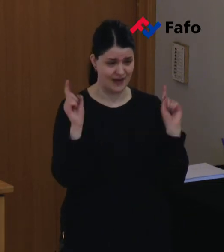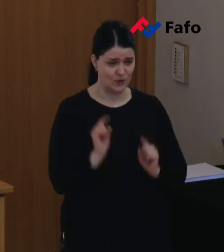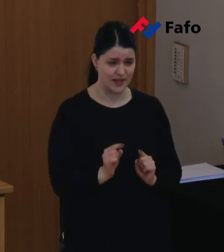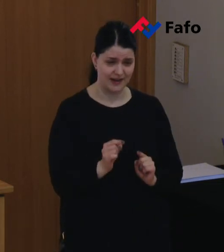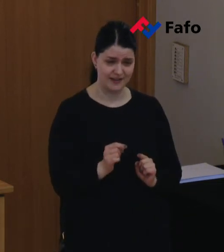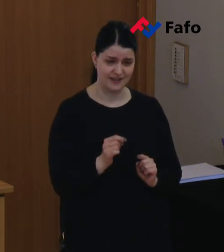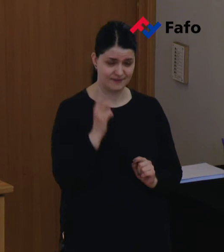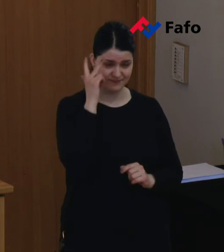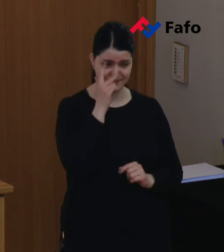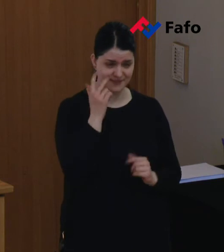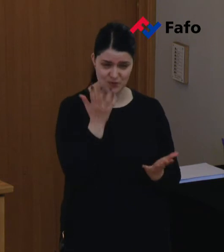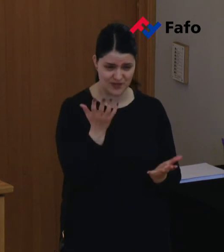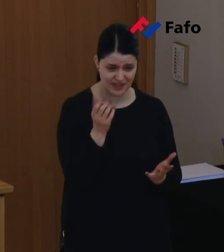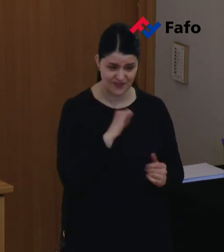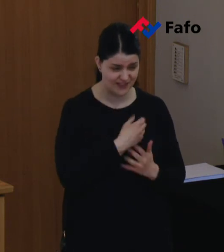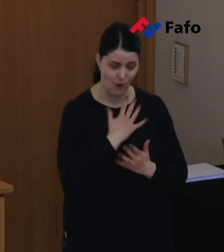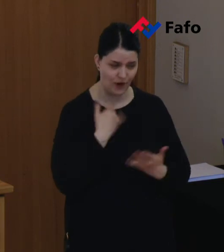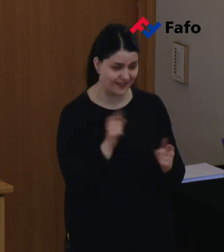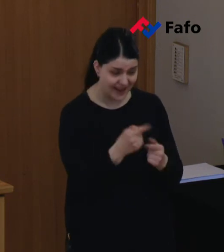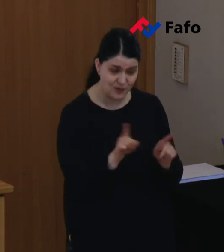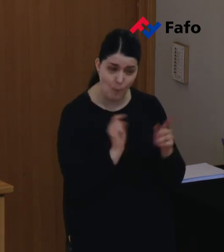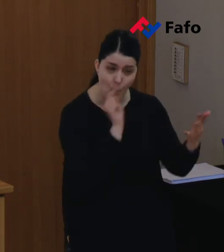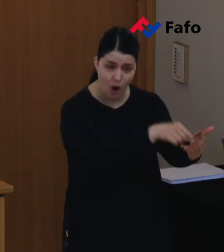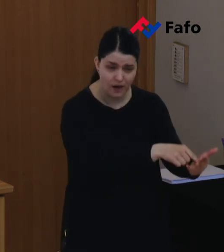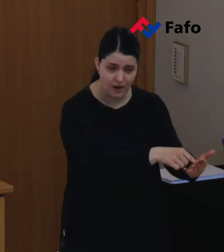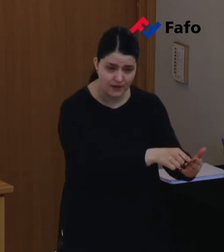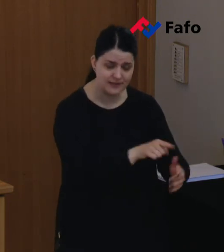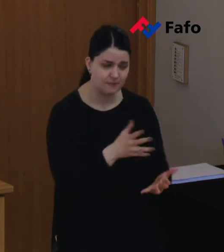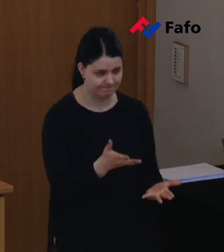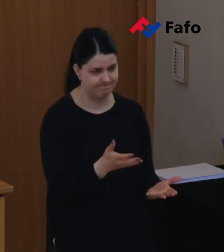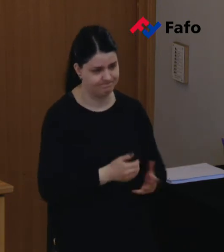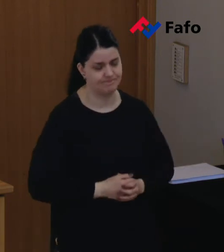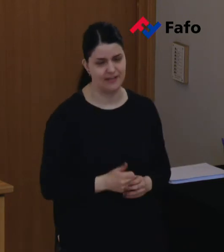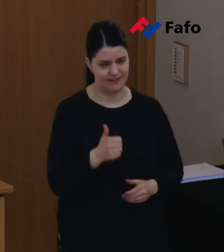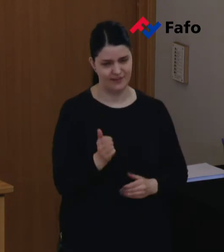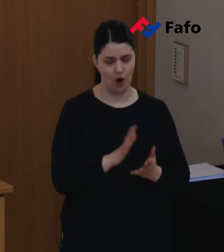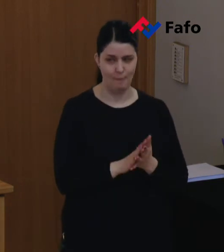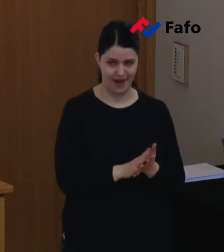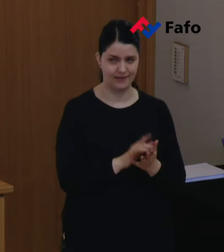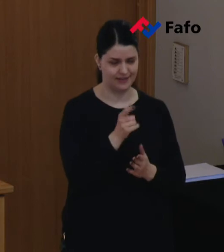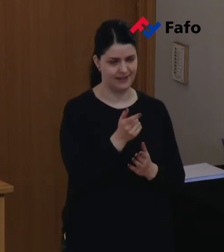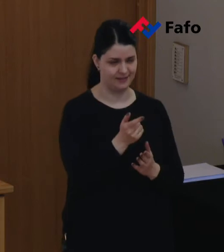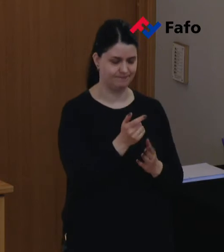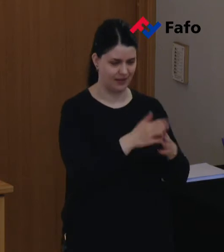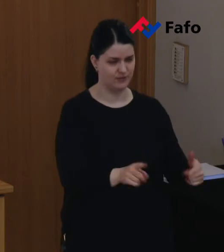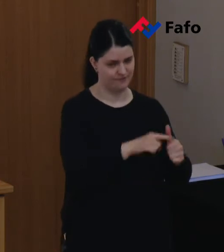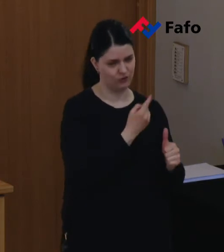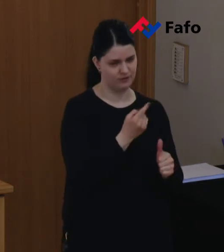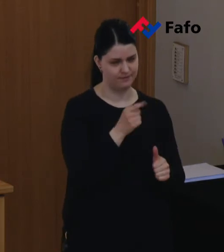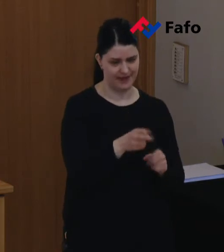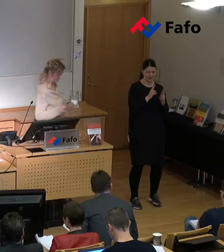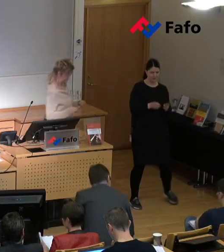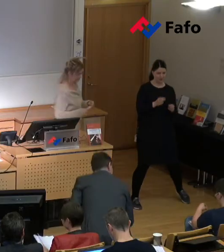mål. Sånn at dere må ha litt mer ærgjerrige mål på brukernes vegne, også i Housing First. Det brukerstyret.